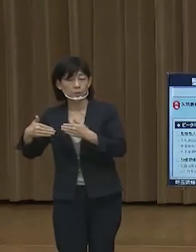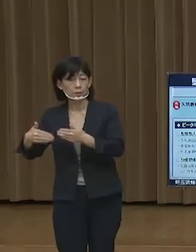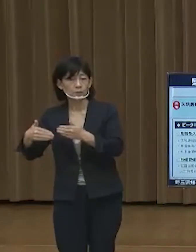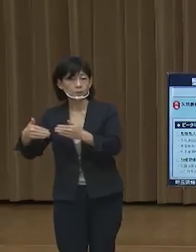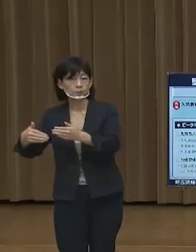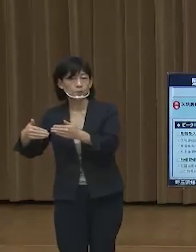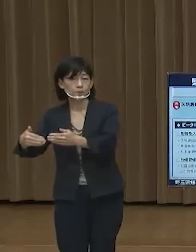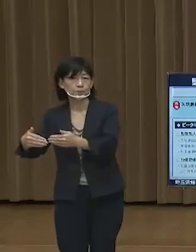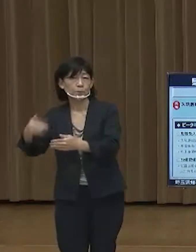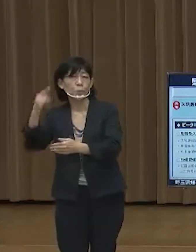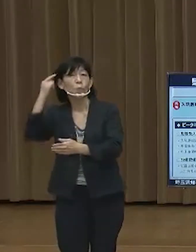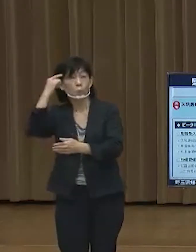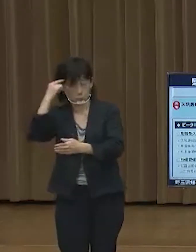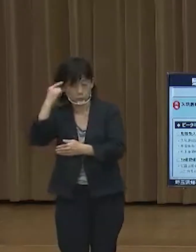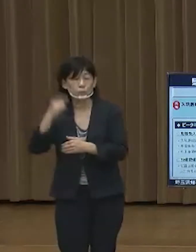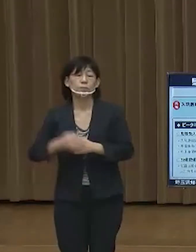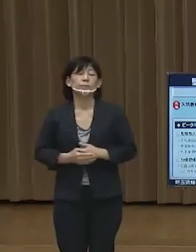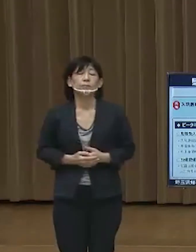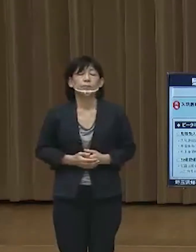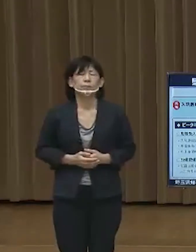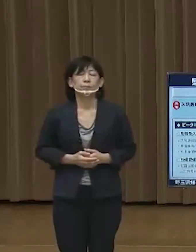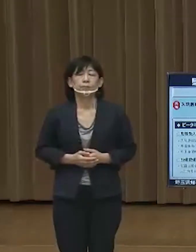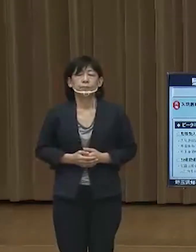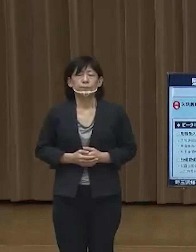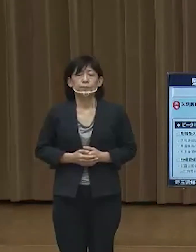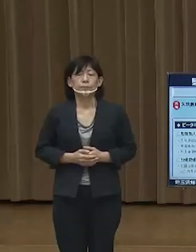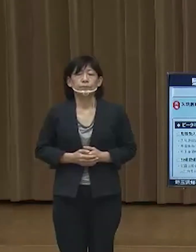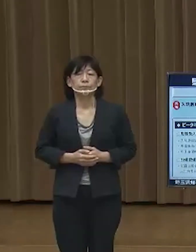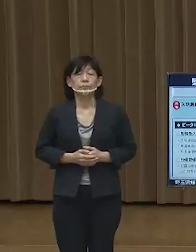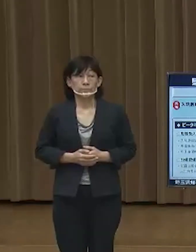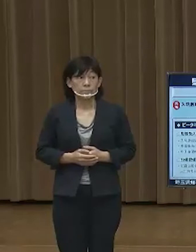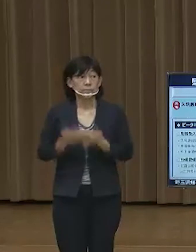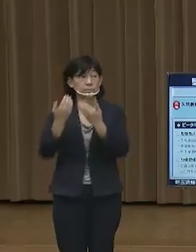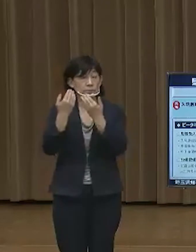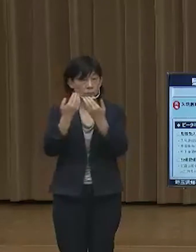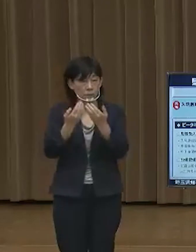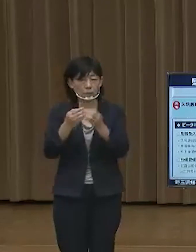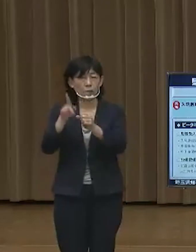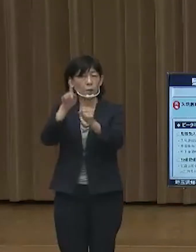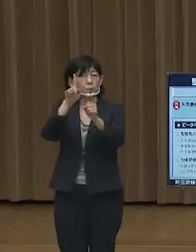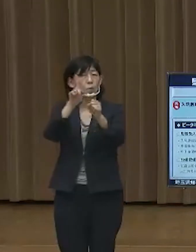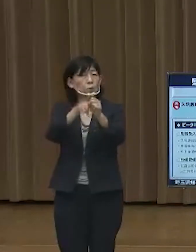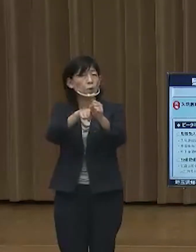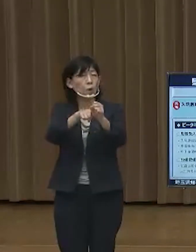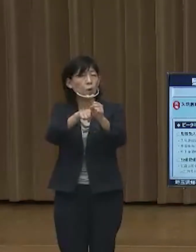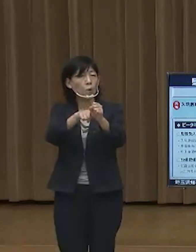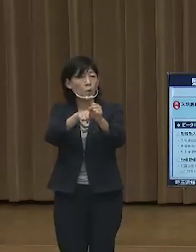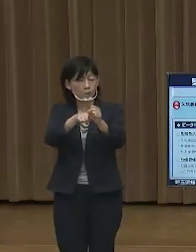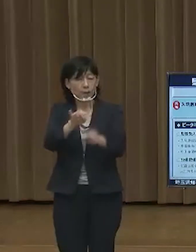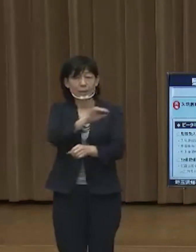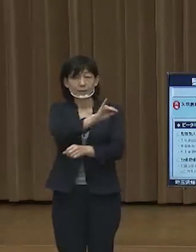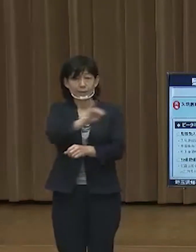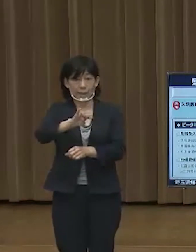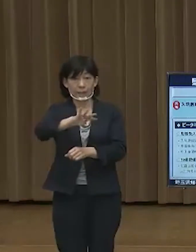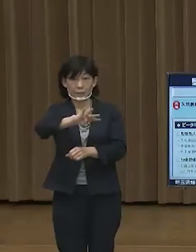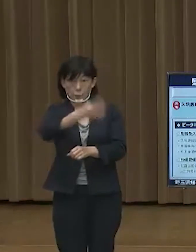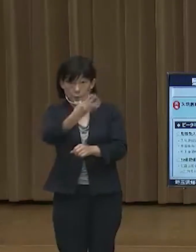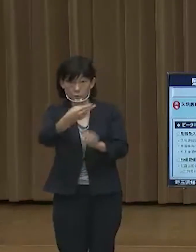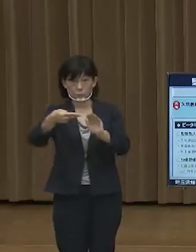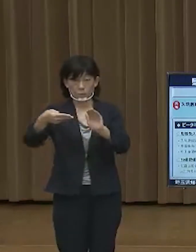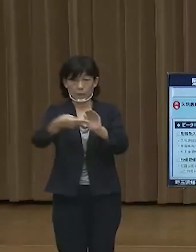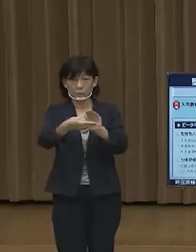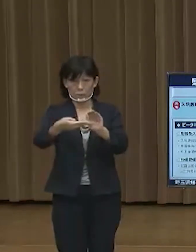というふうに我々は考えています。 そうすると目標としている1400床、これ